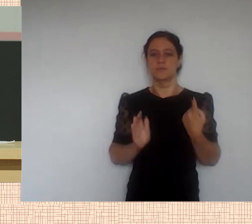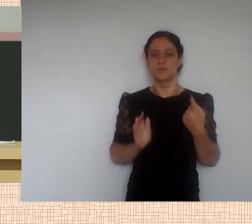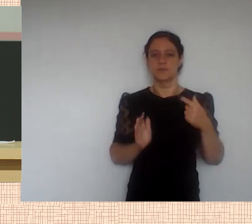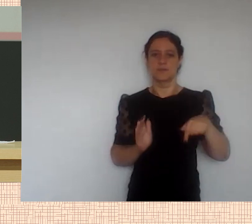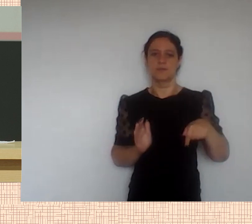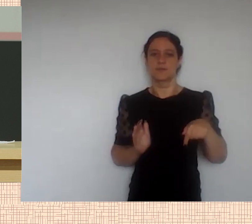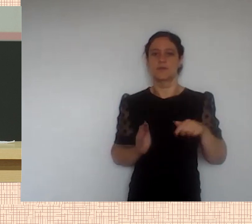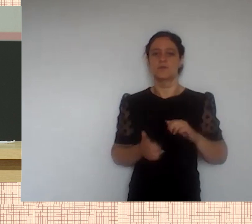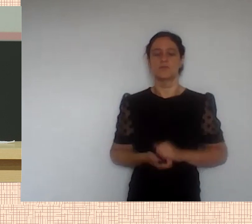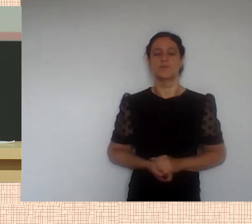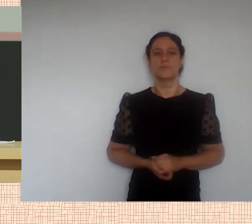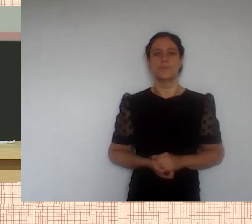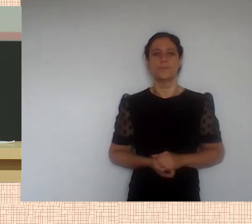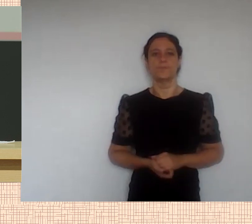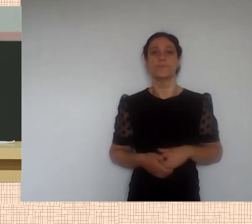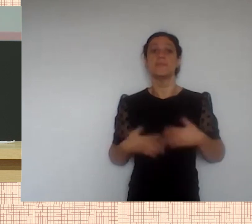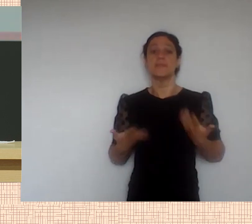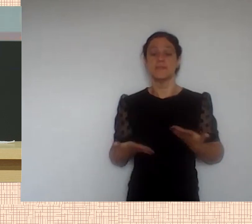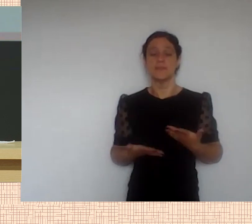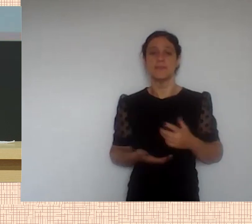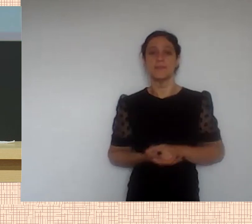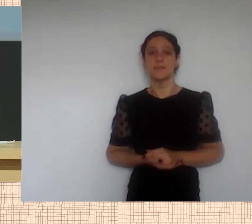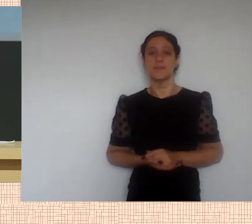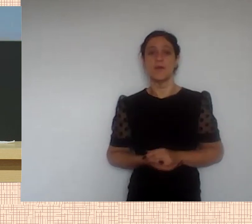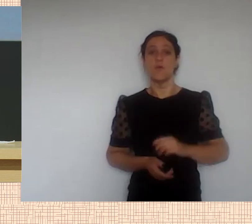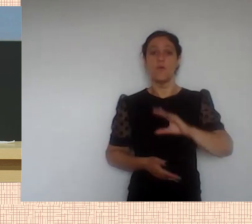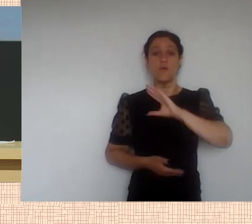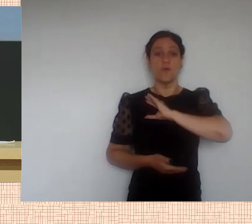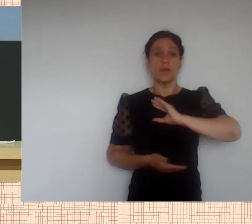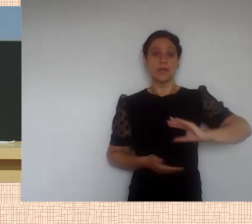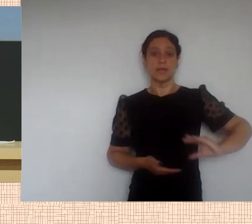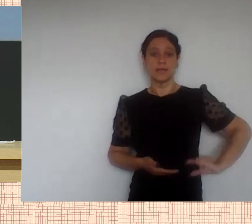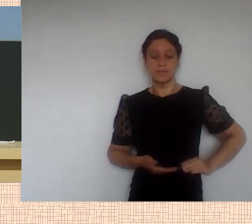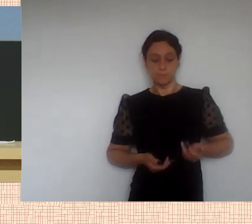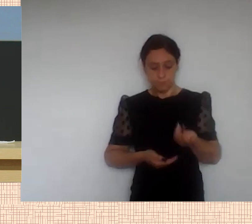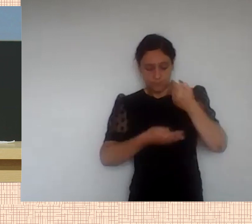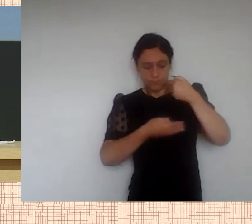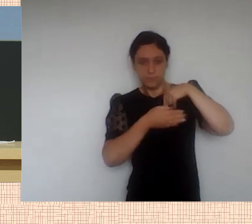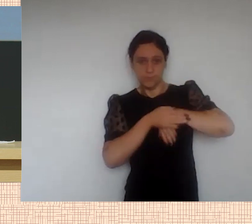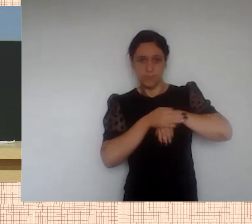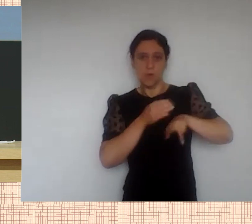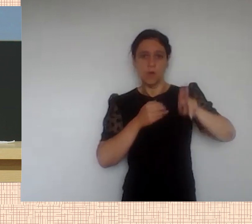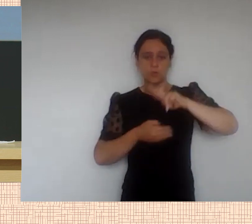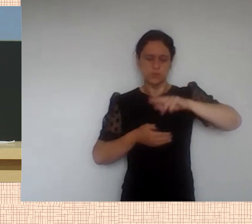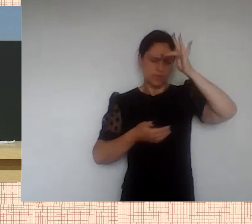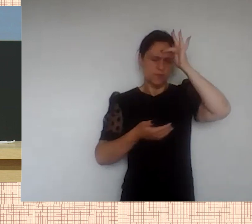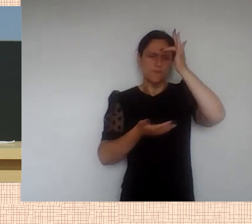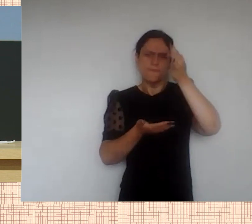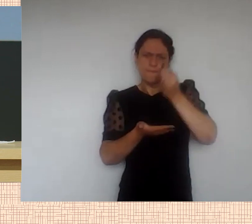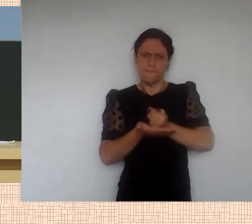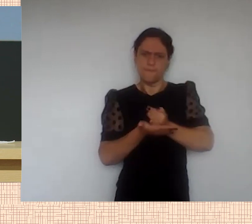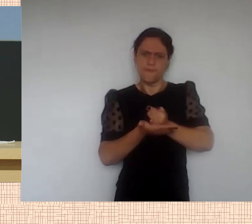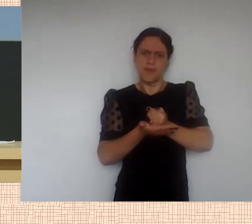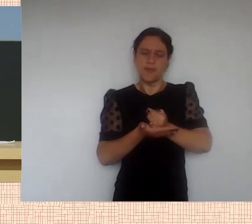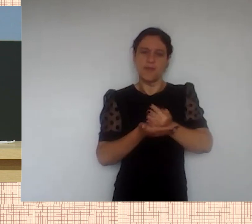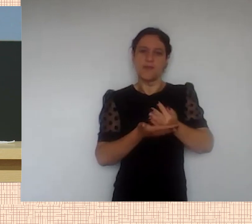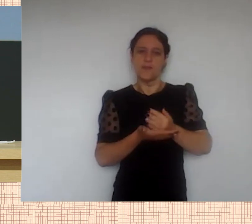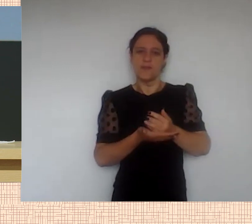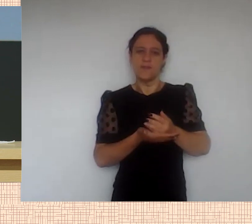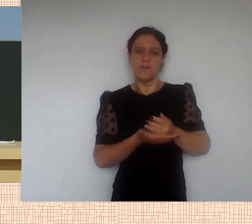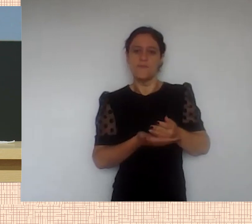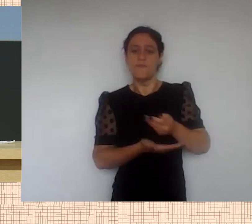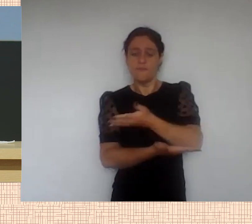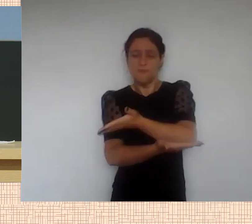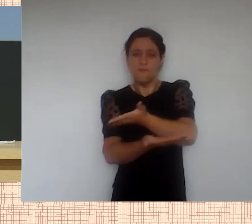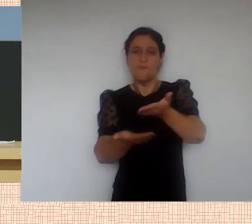versículo 17: e assim habite Cristo no vosso coração pela fé, estando vós